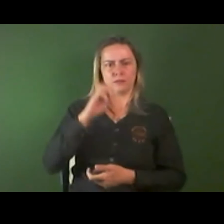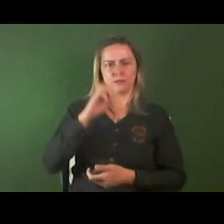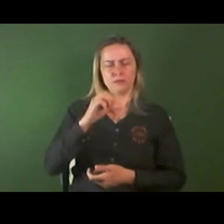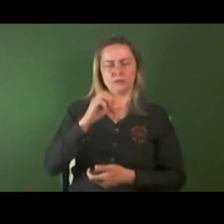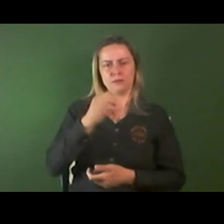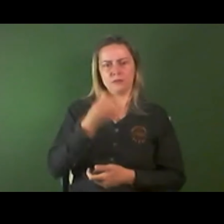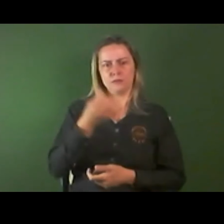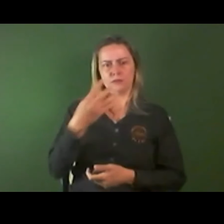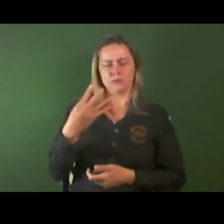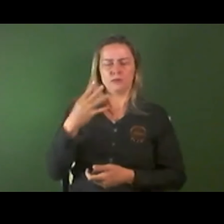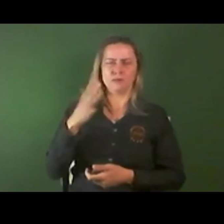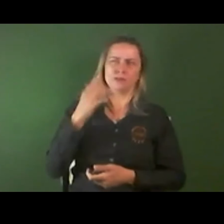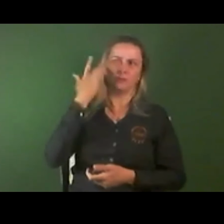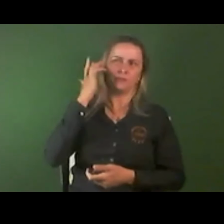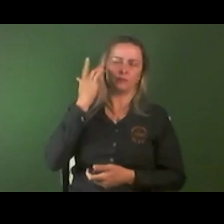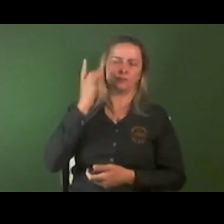engano,